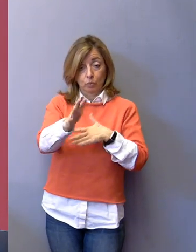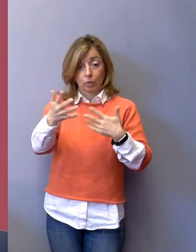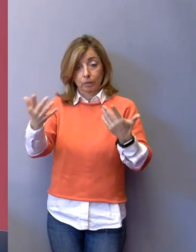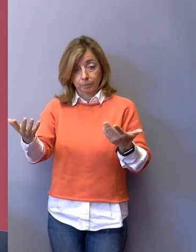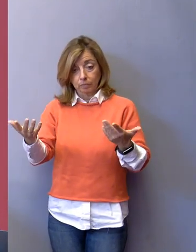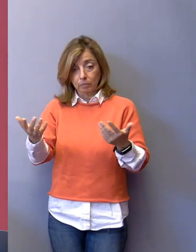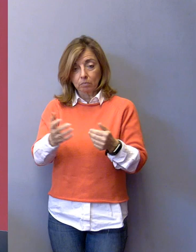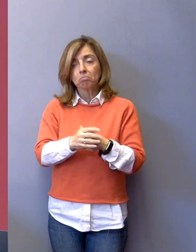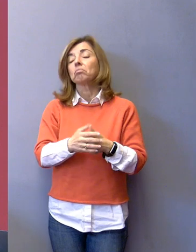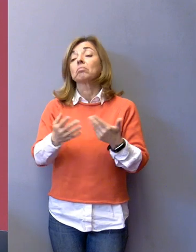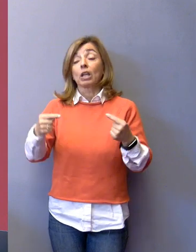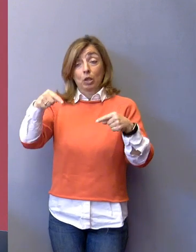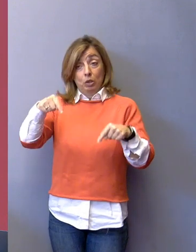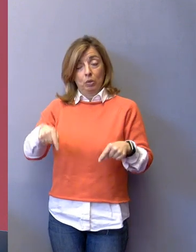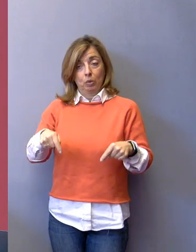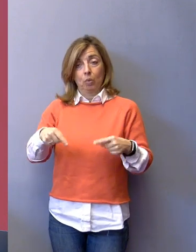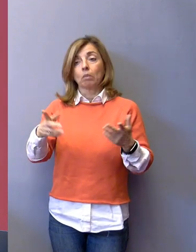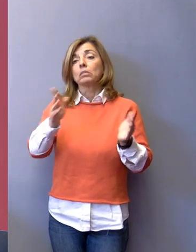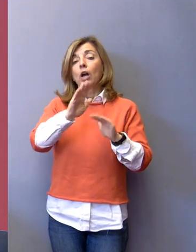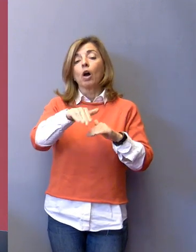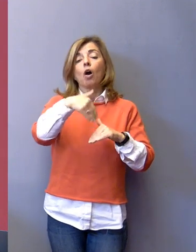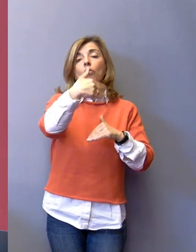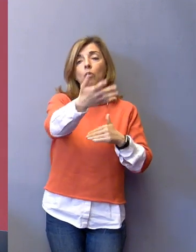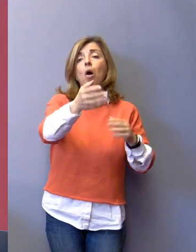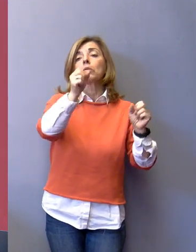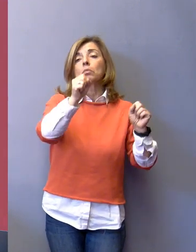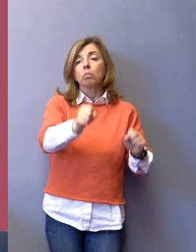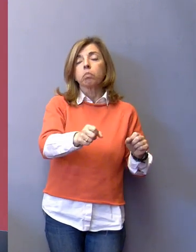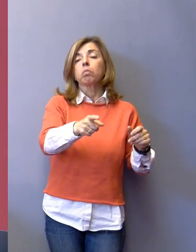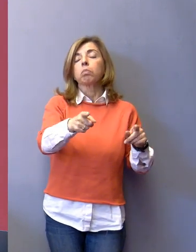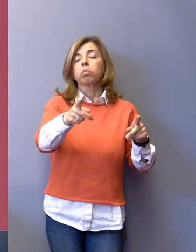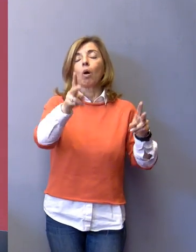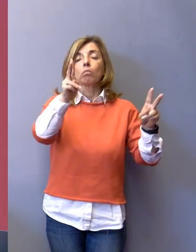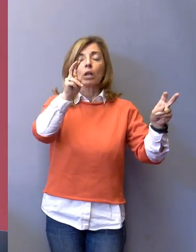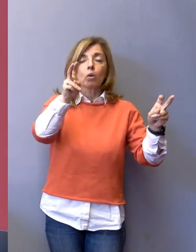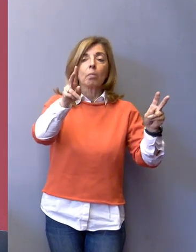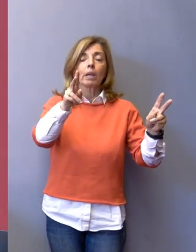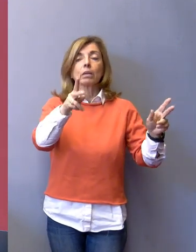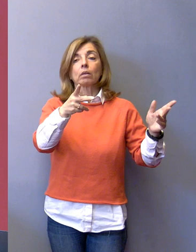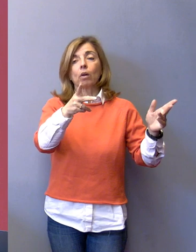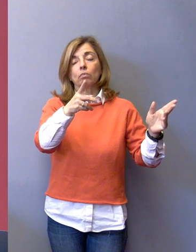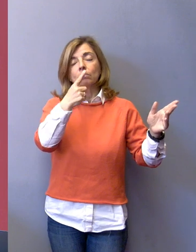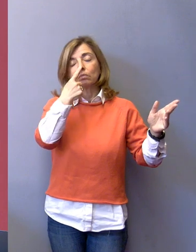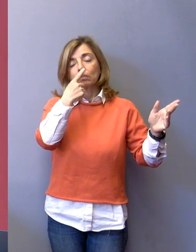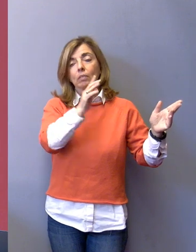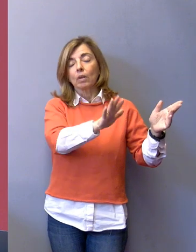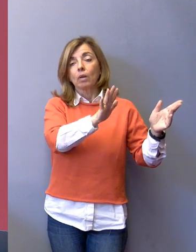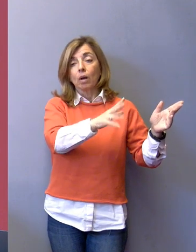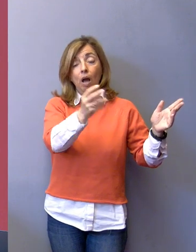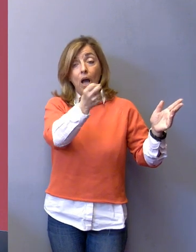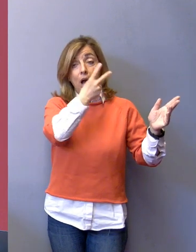amministrativista o comunque il leguleio svolge per conto a volte pagato a volte no dei suoi clienti